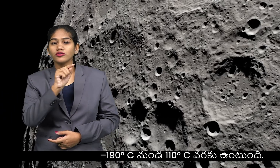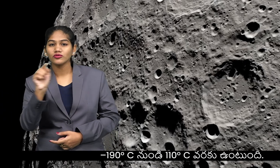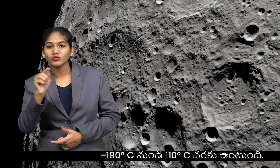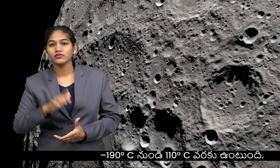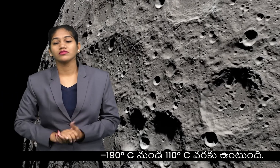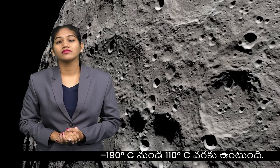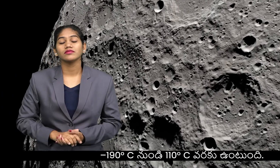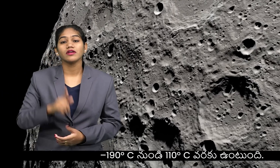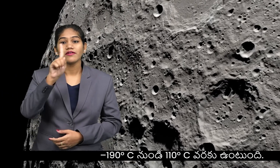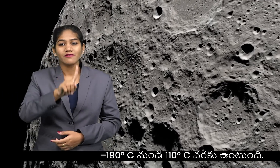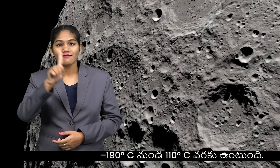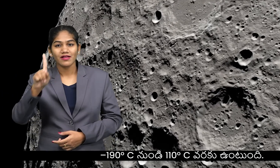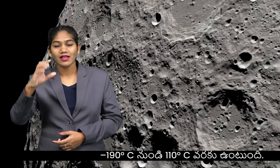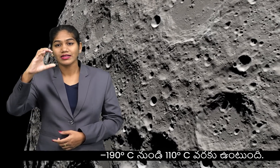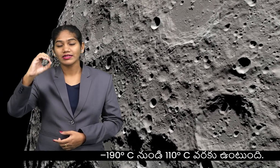110°C వరకు ఉంటుంది.